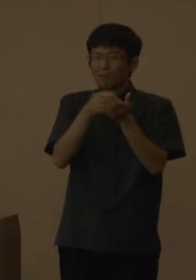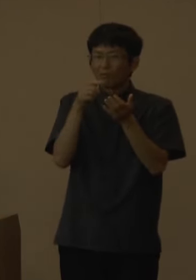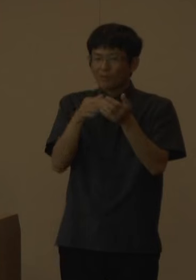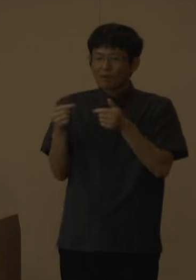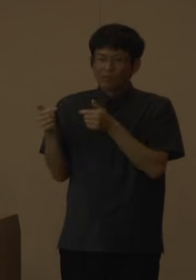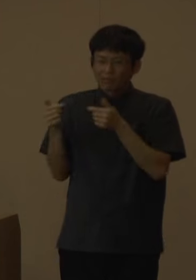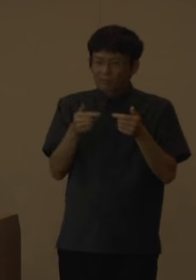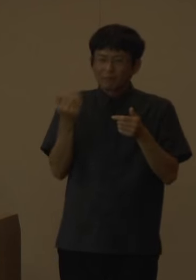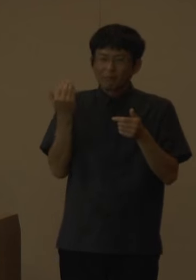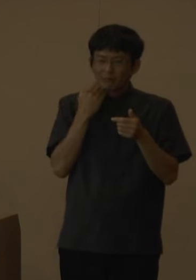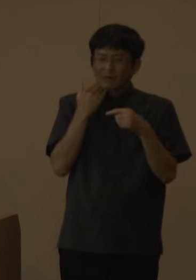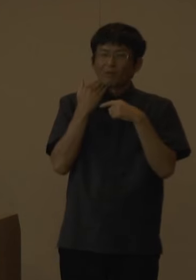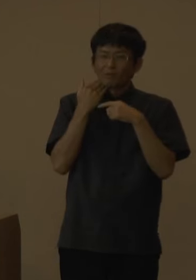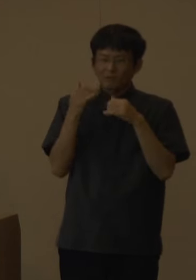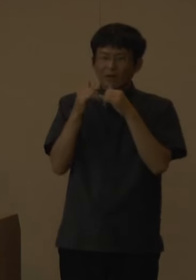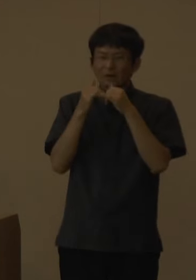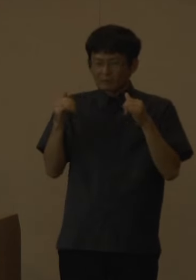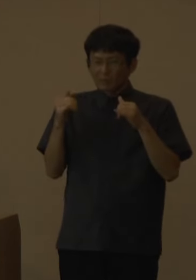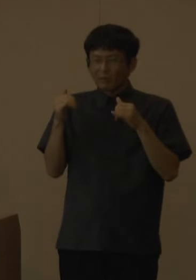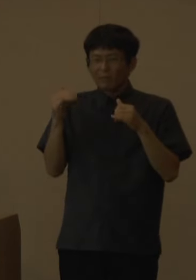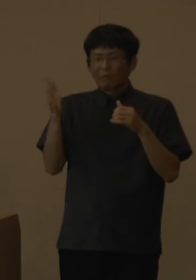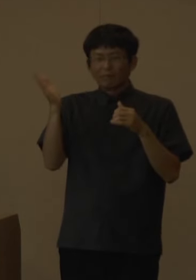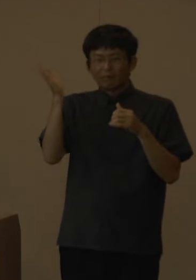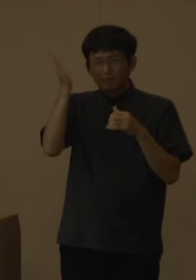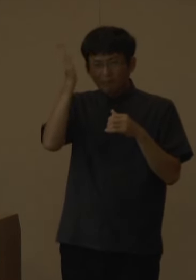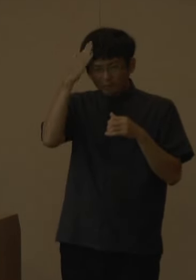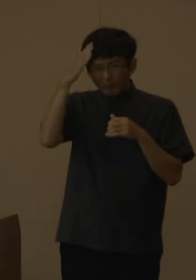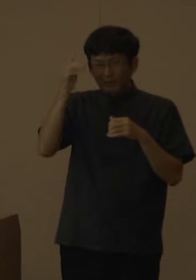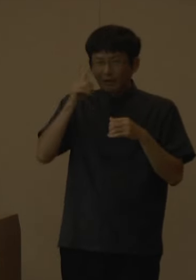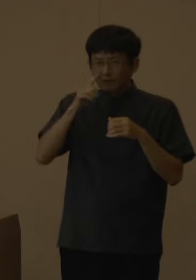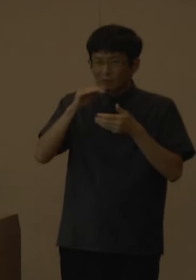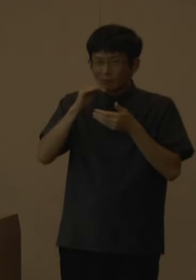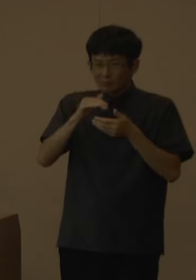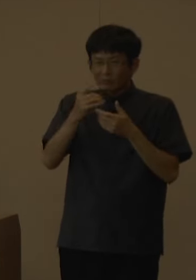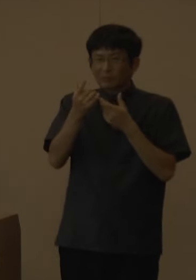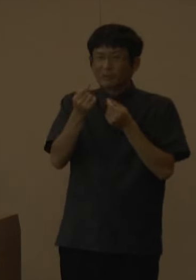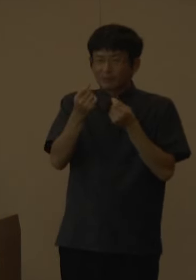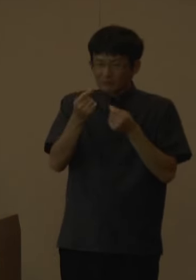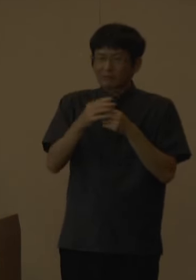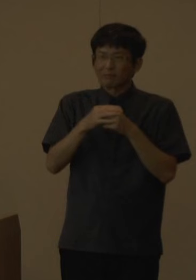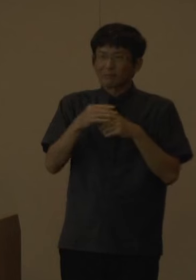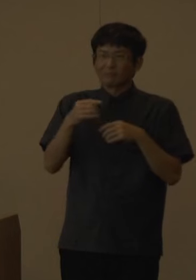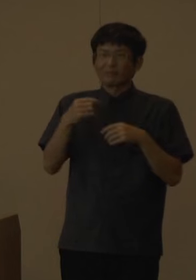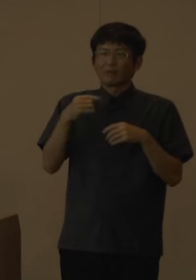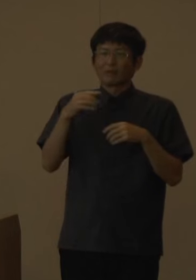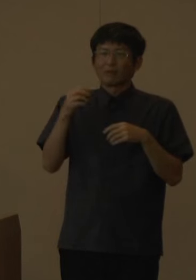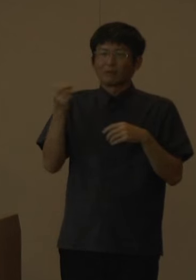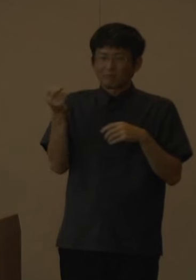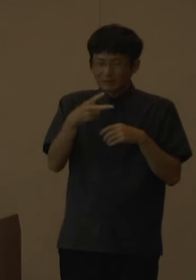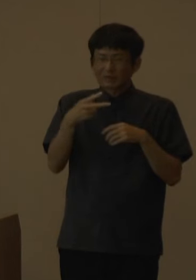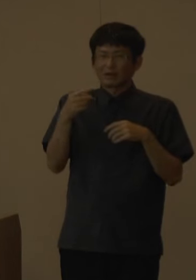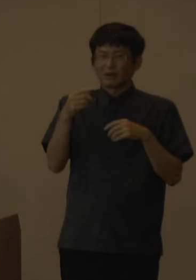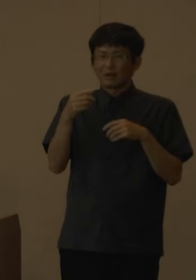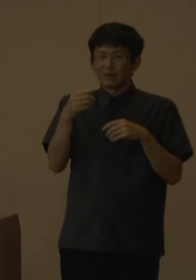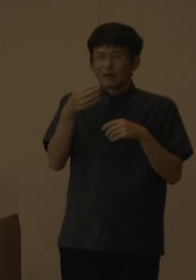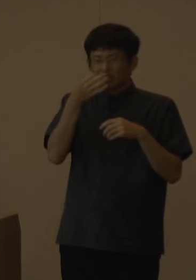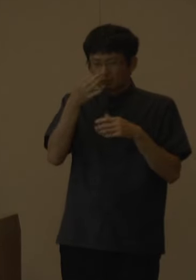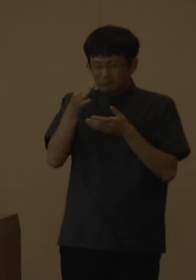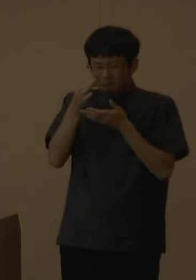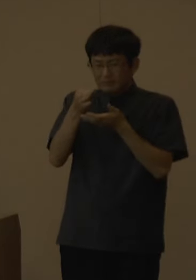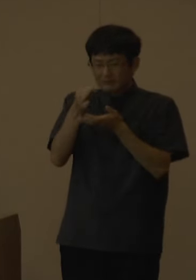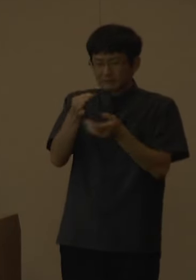務的な手続きの遅れというふうに、私は考えます。それと民返金の